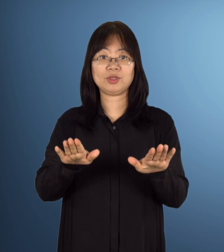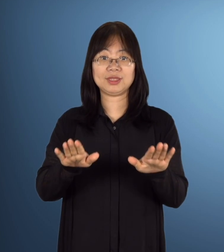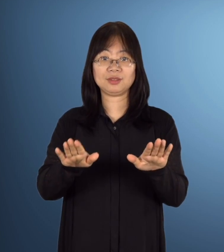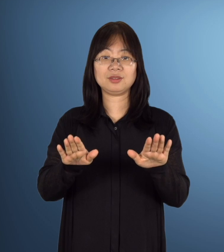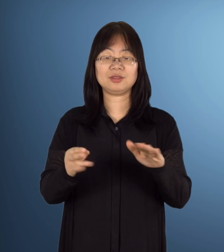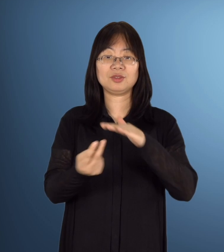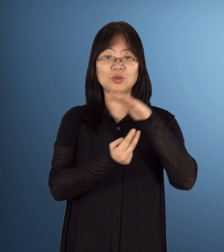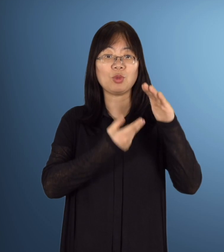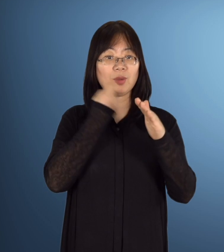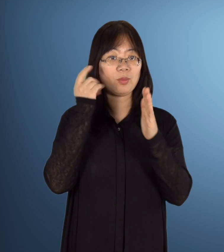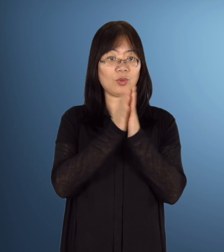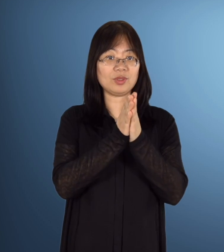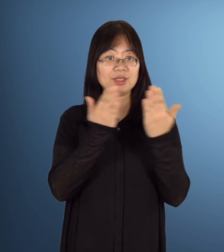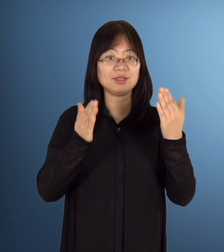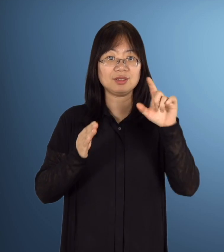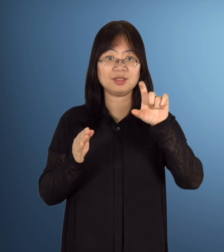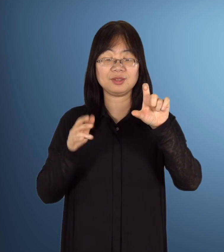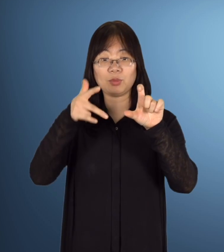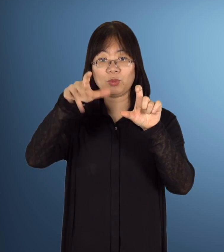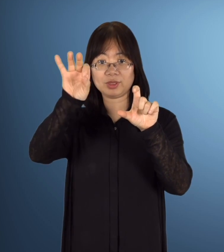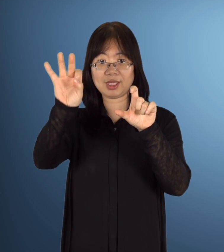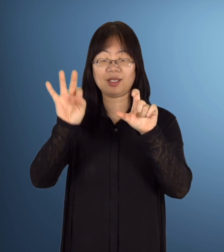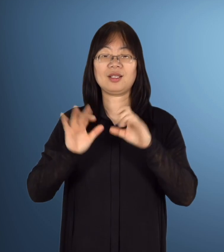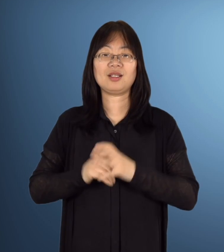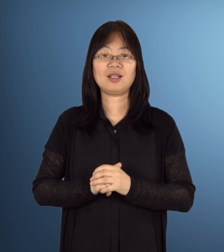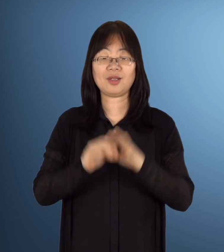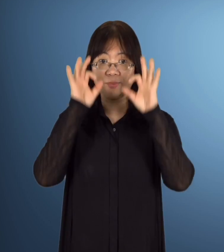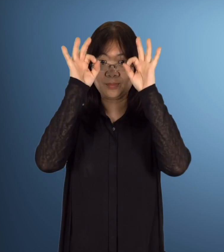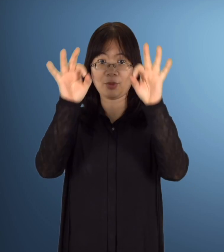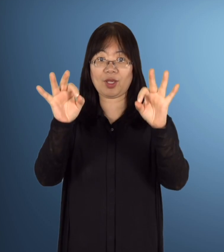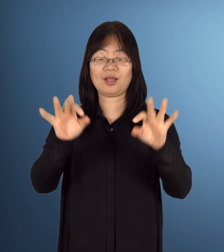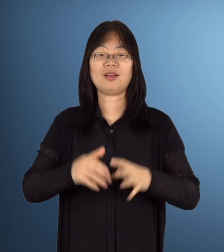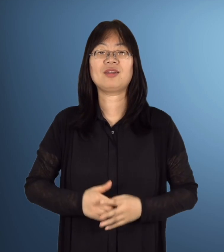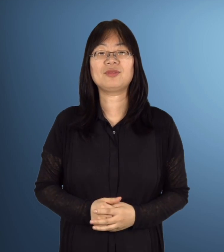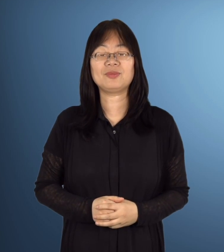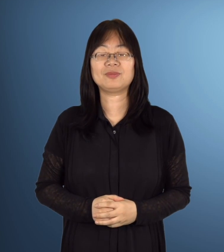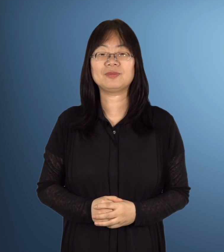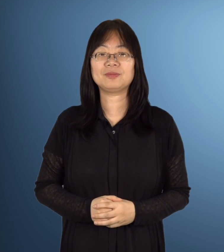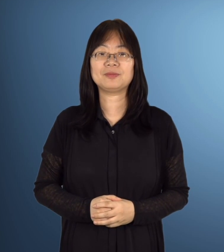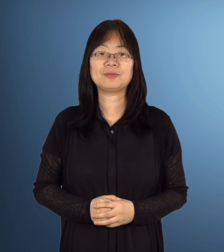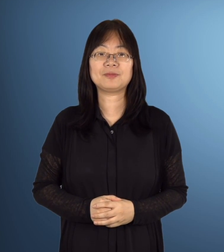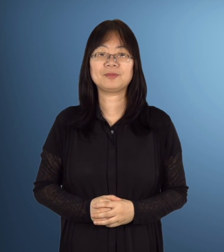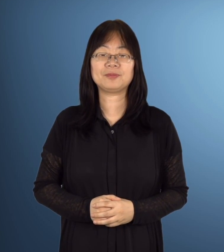오늘은 요한복음 15장을 보도록 하겠는데요.